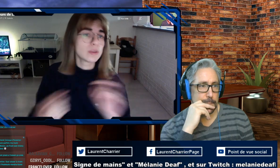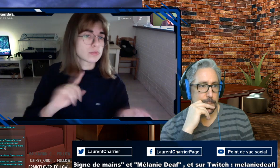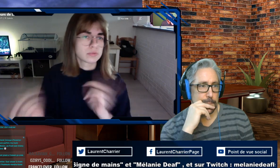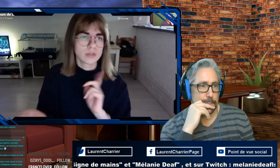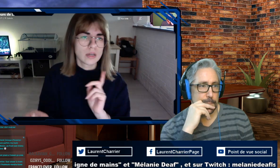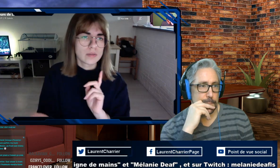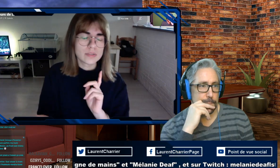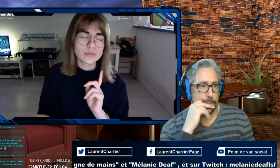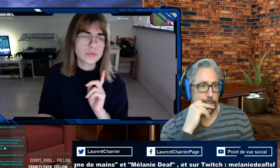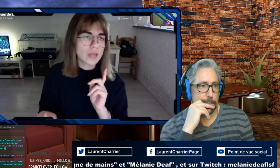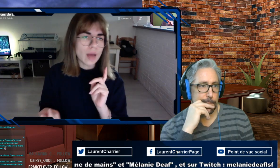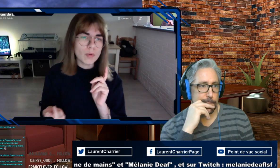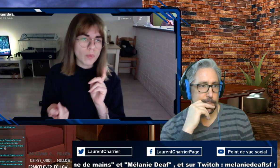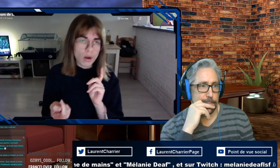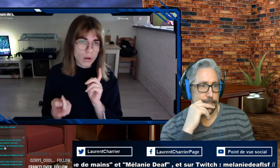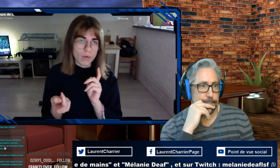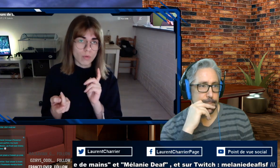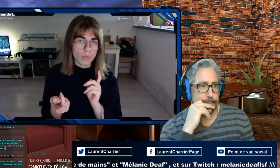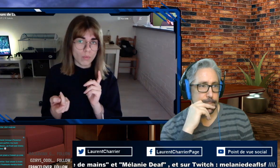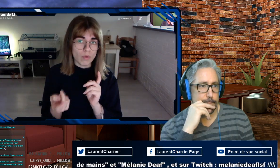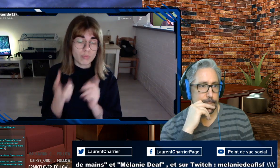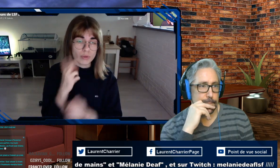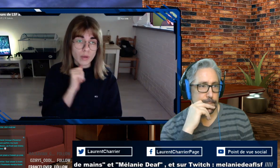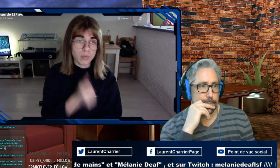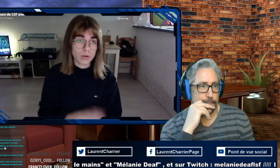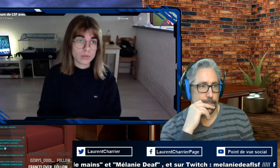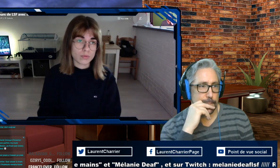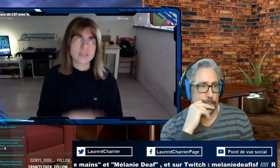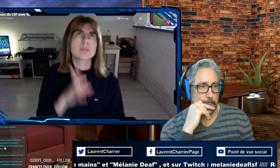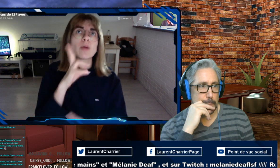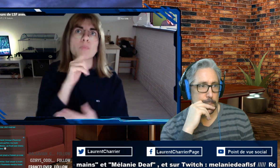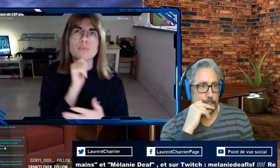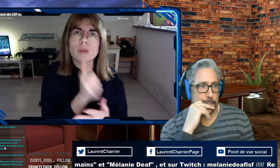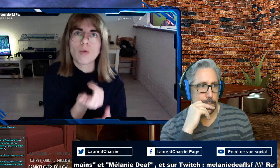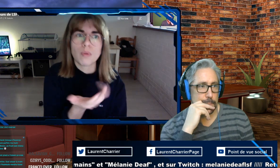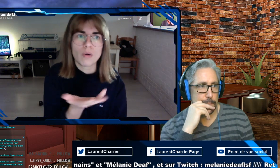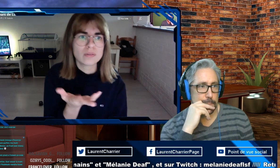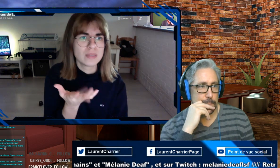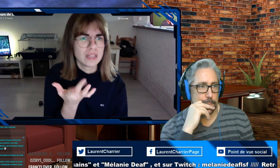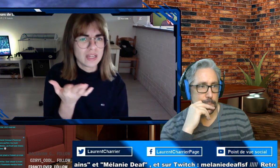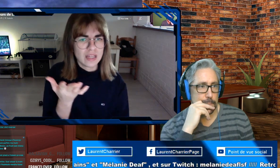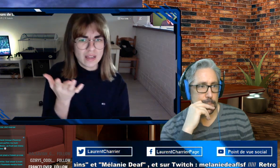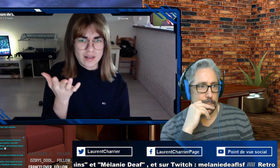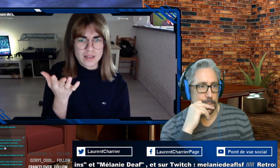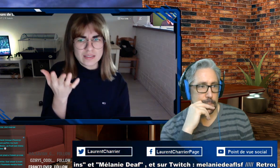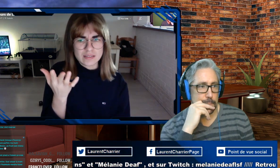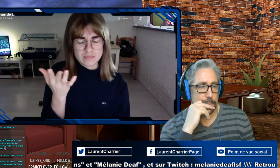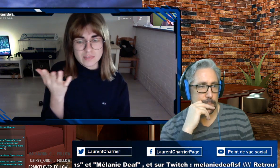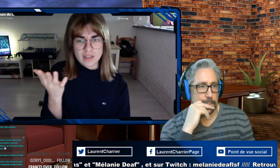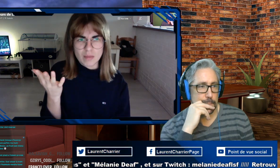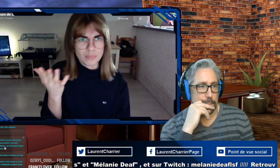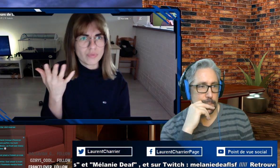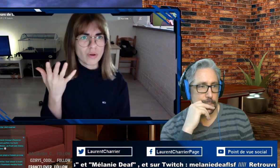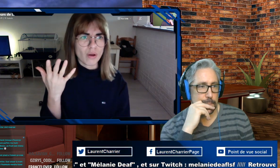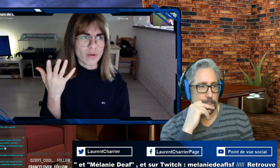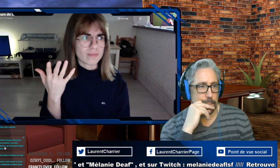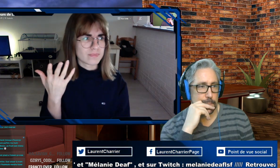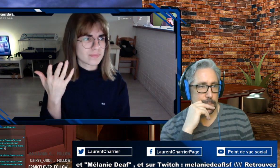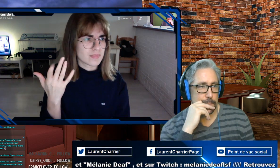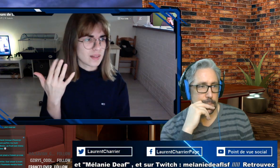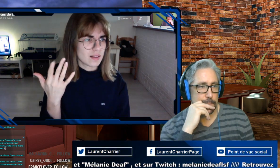main dominante. Parce qu'il y a un moment, on va plus rien comprendre. C'est pas qu'on va plus rien comprendre, mais t'es un